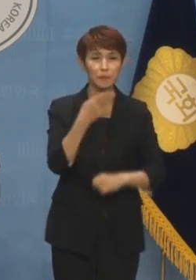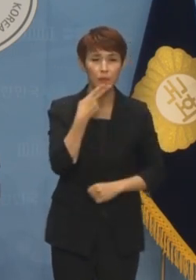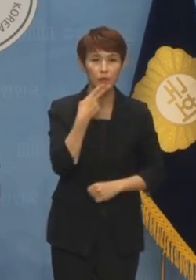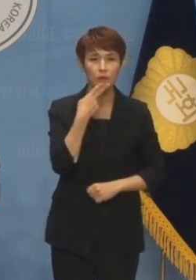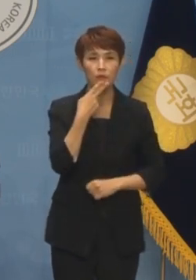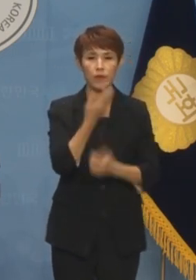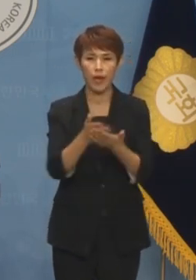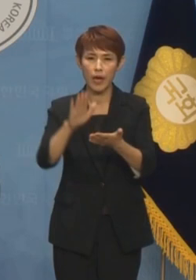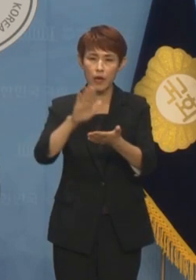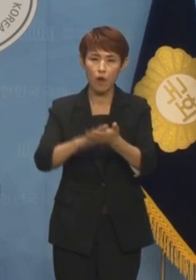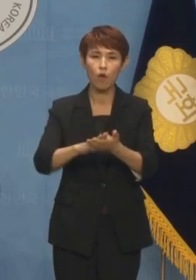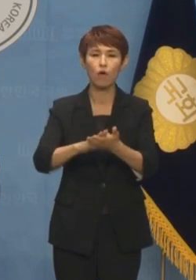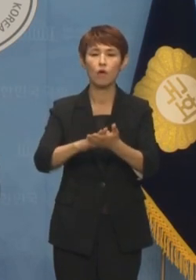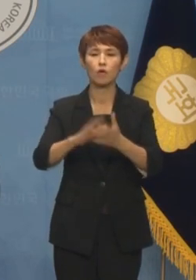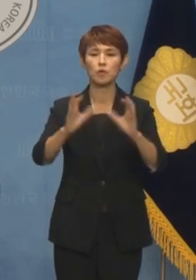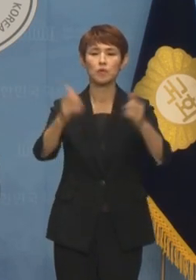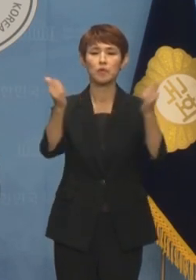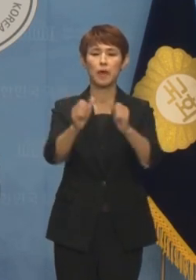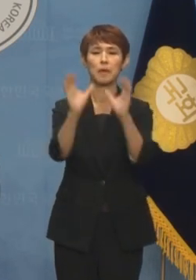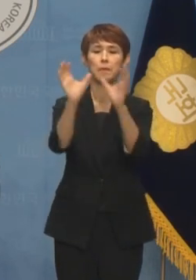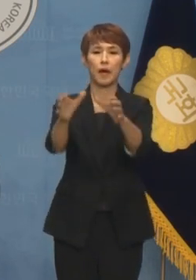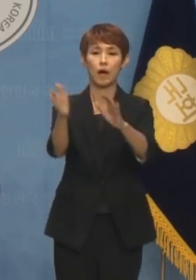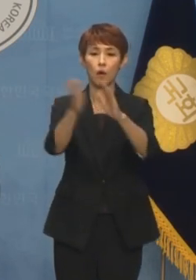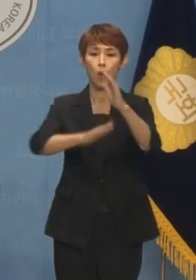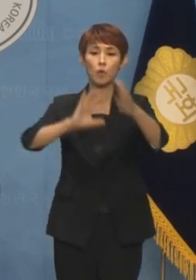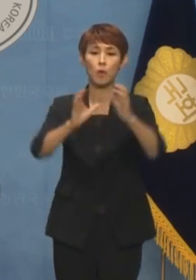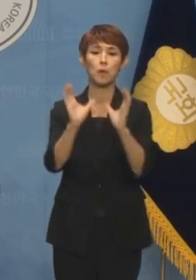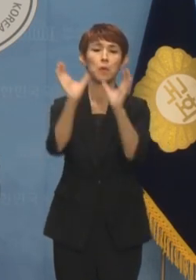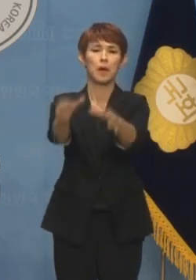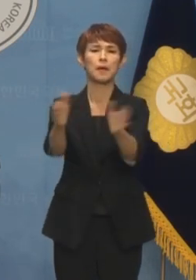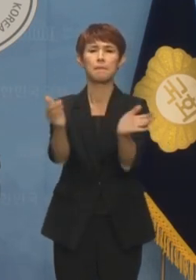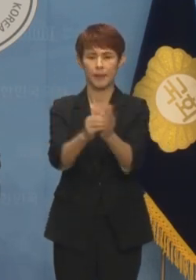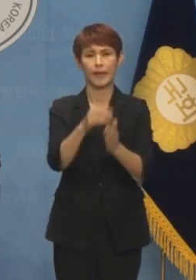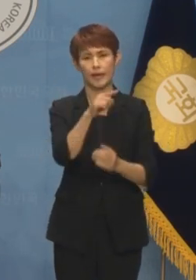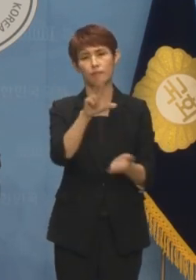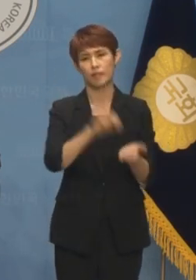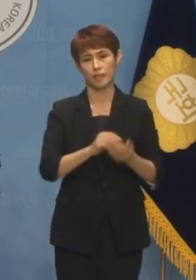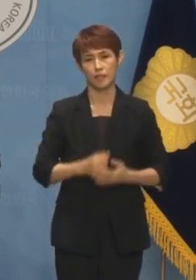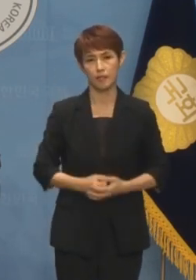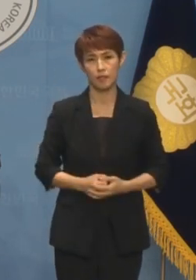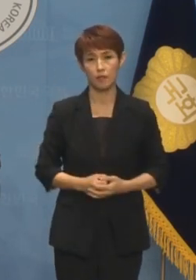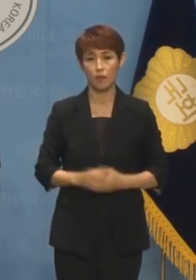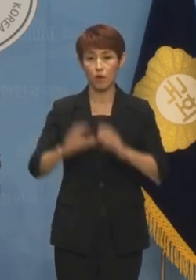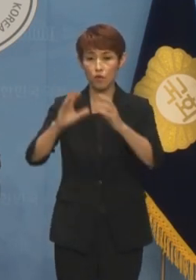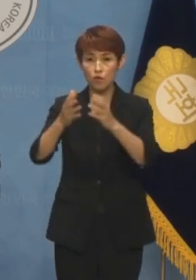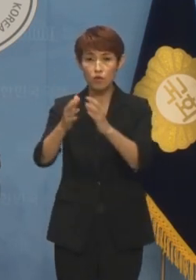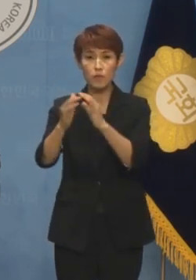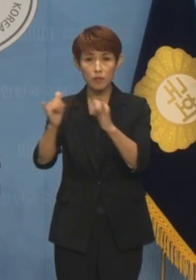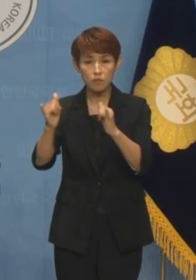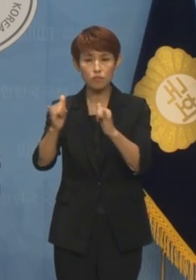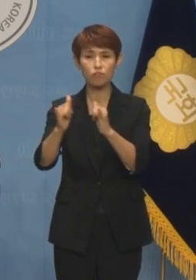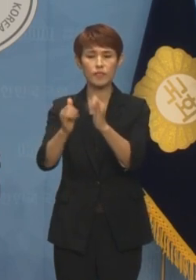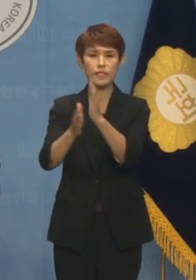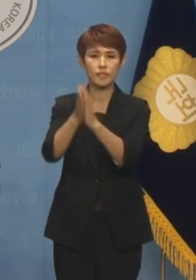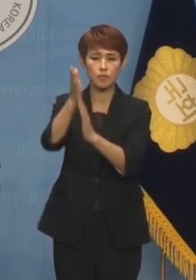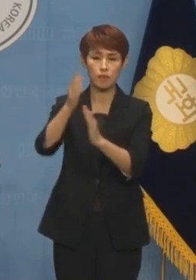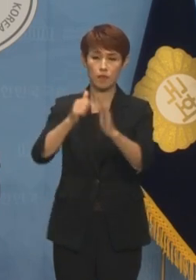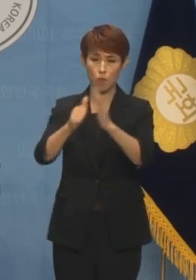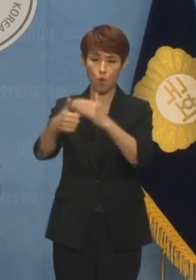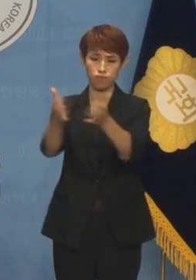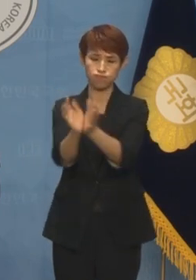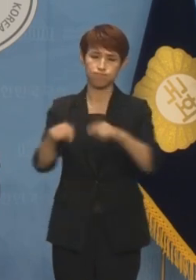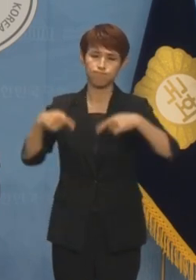국회와 공론조사에 떠넘겼기 때문입니다. 국민은 시민 대표단에